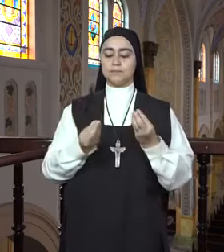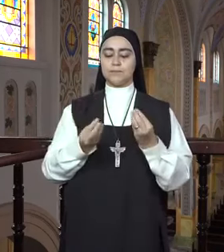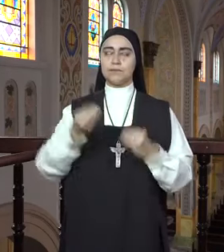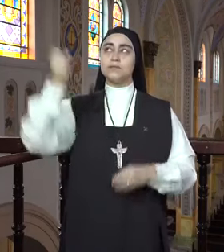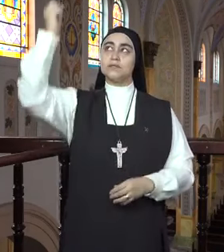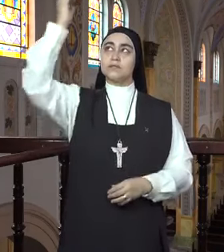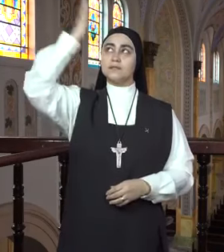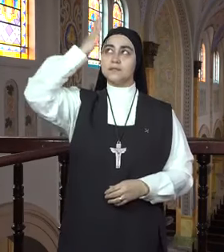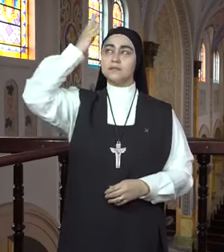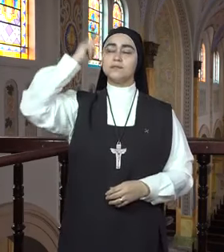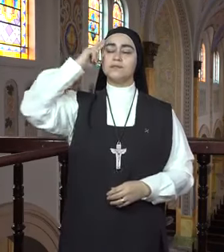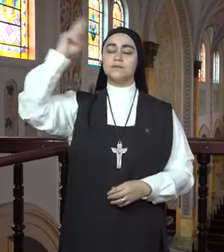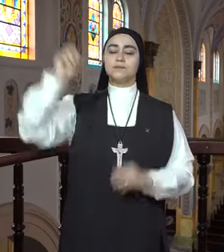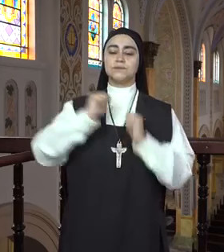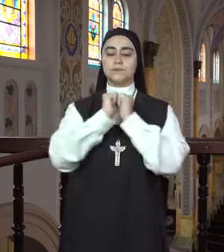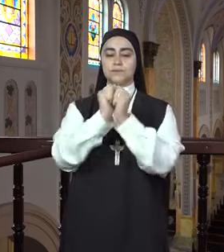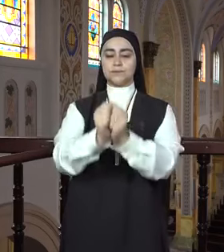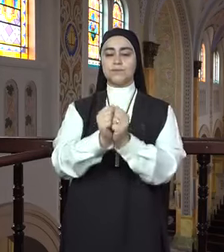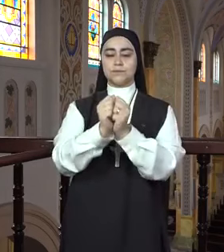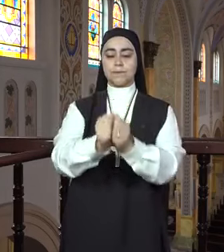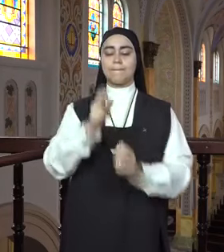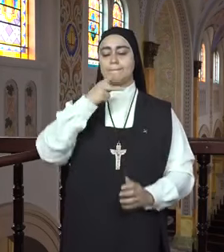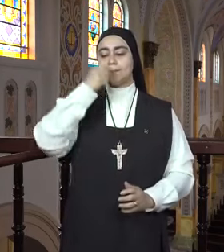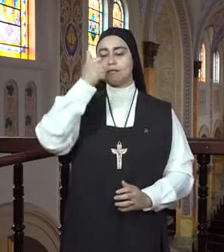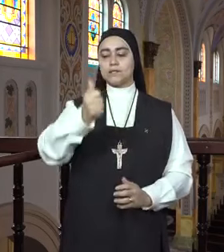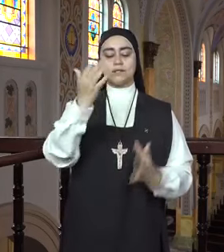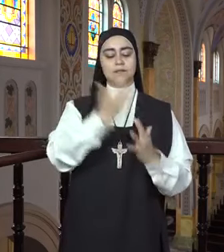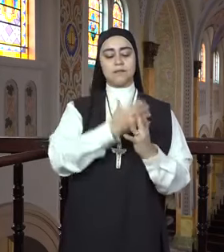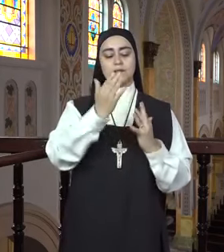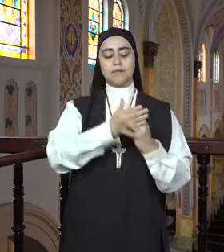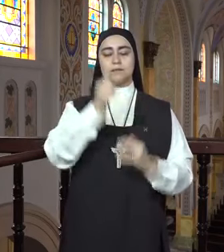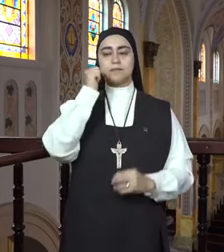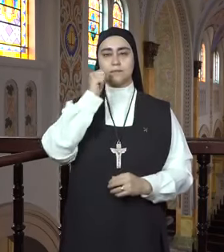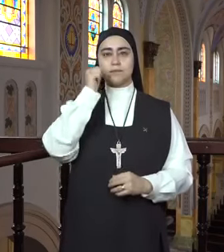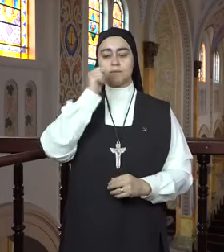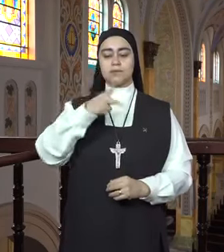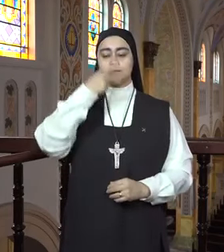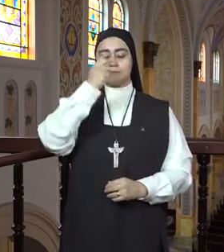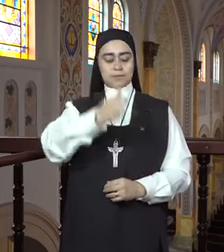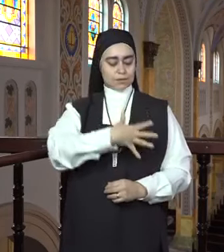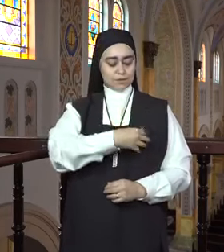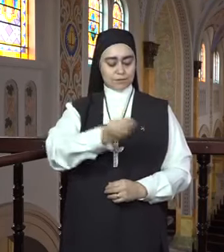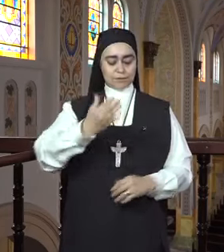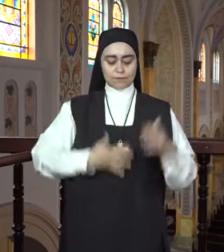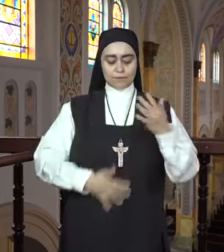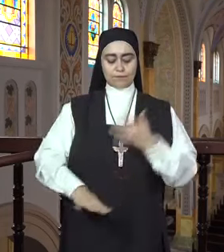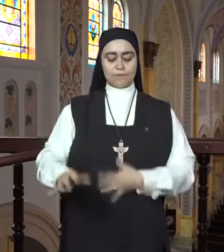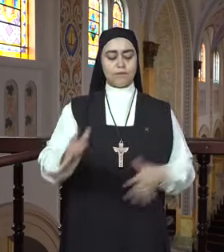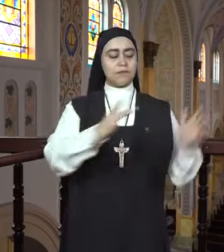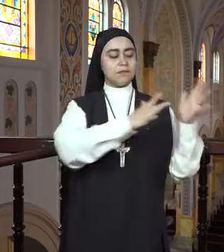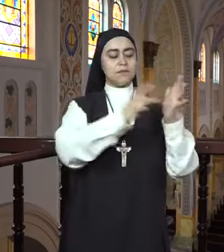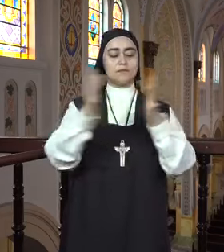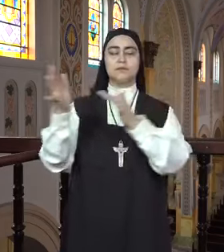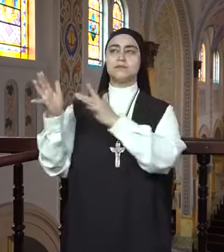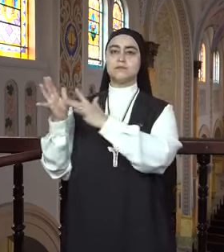Maria, cheia de graça, o Senhor é convosco. Bendita sois vós entre as mulheres, e bendito é o fruto do